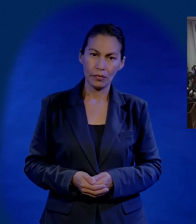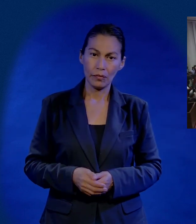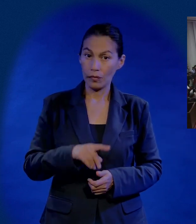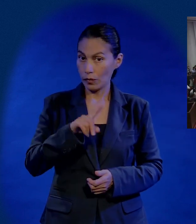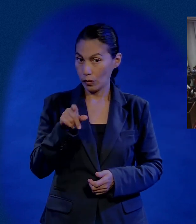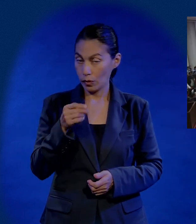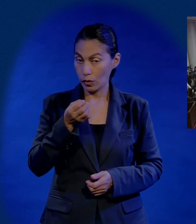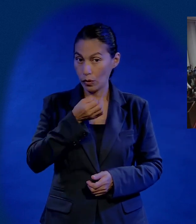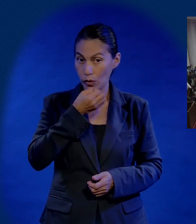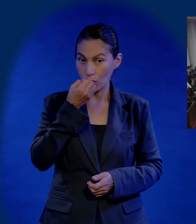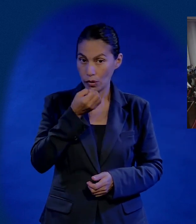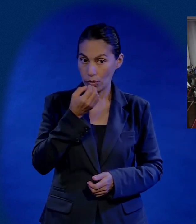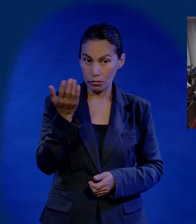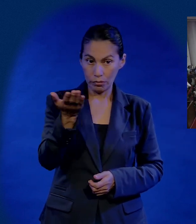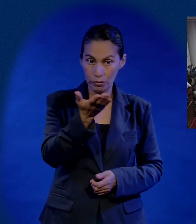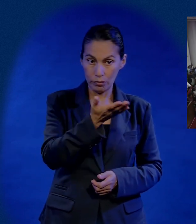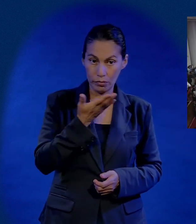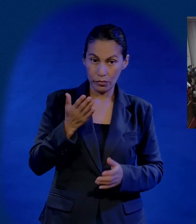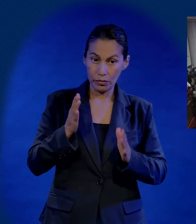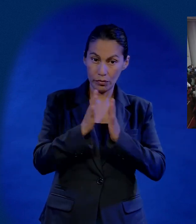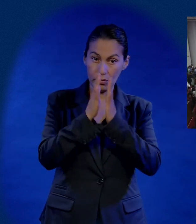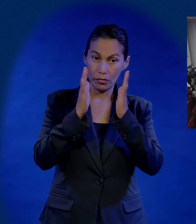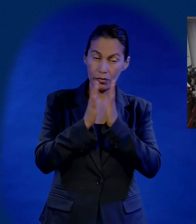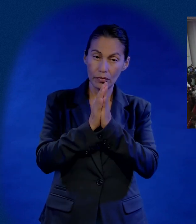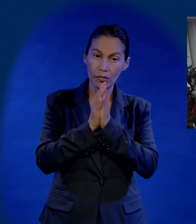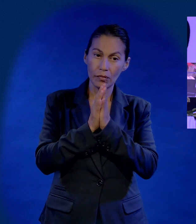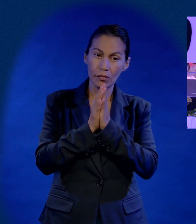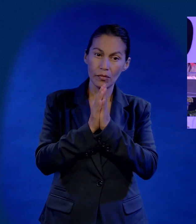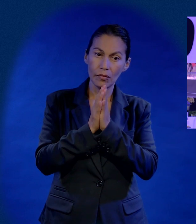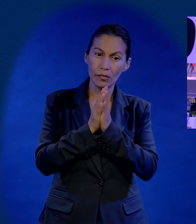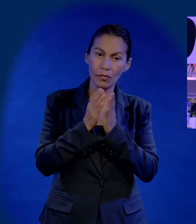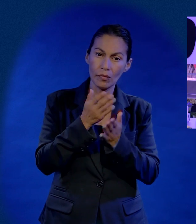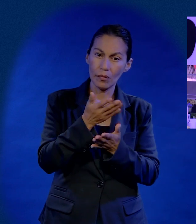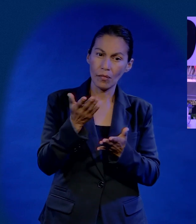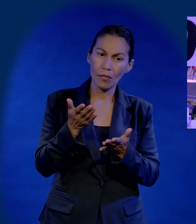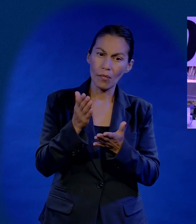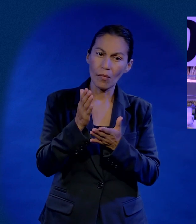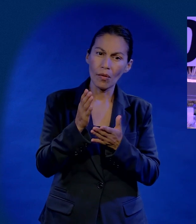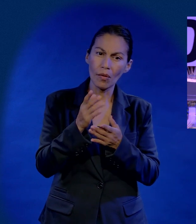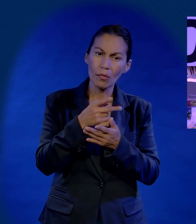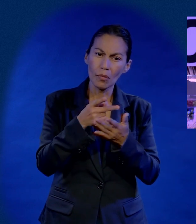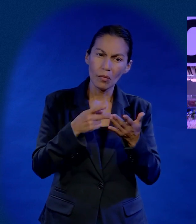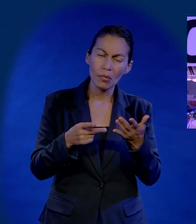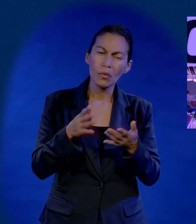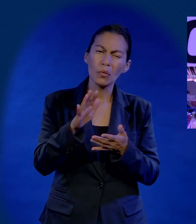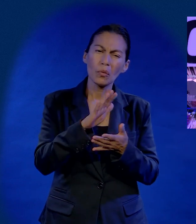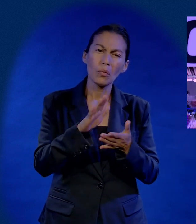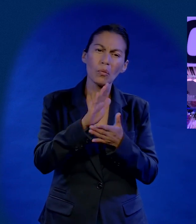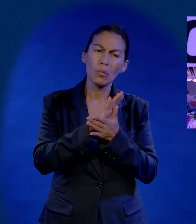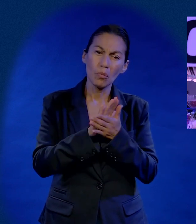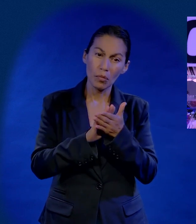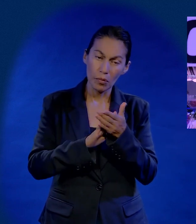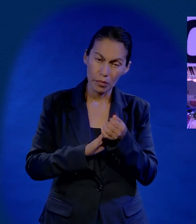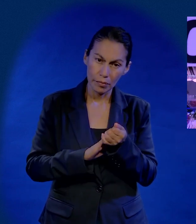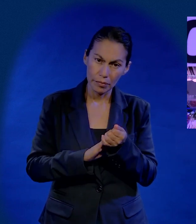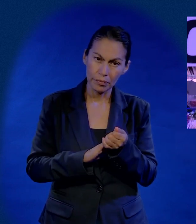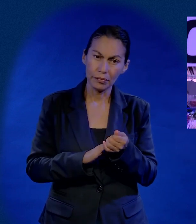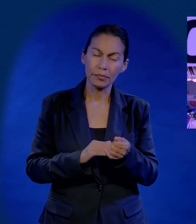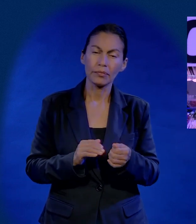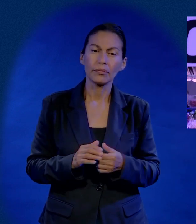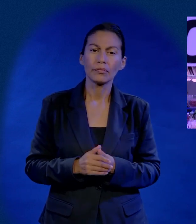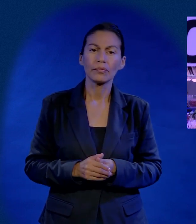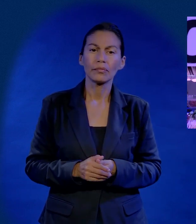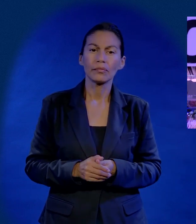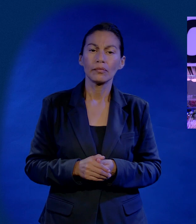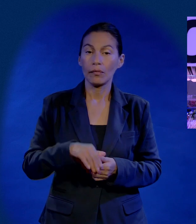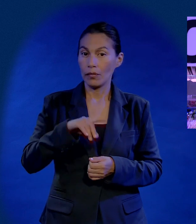pedir de forma especial. Y después de orar, podremos participar del rito de humildad,